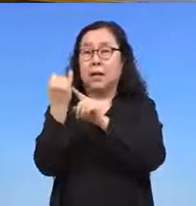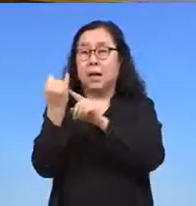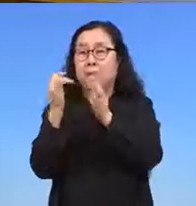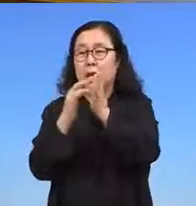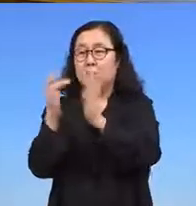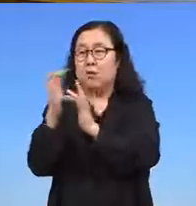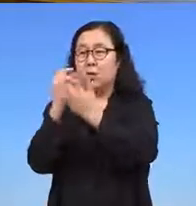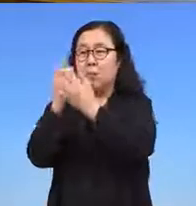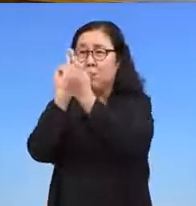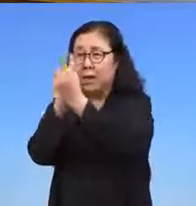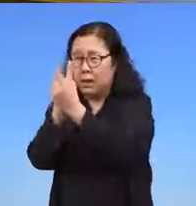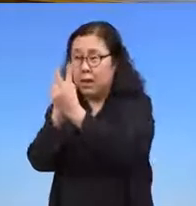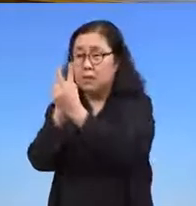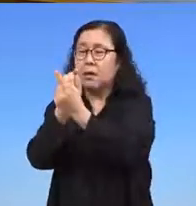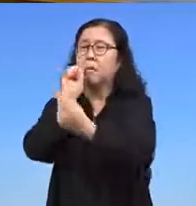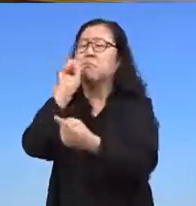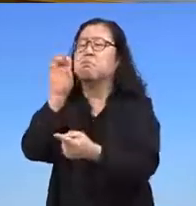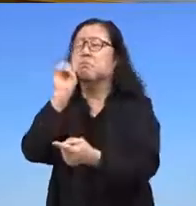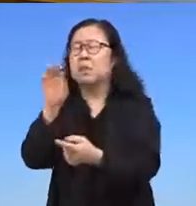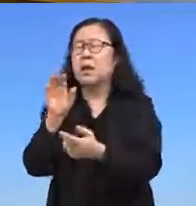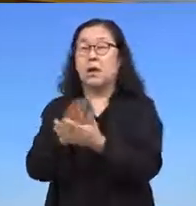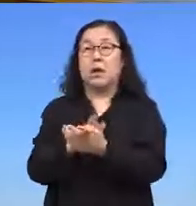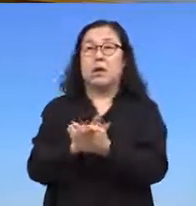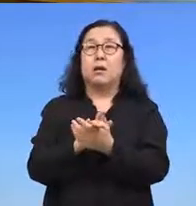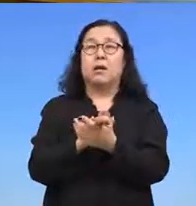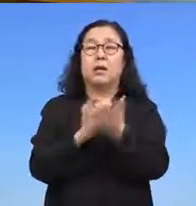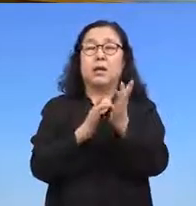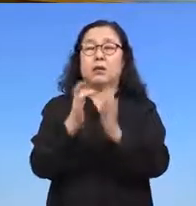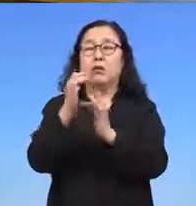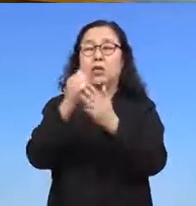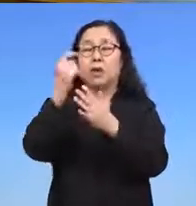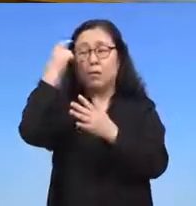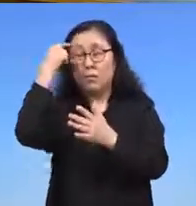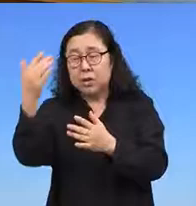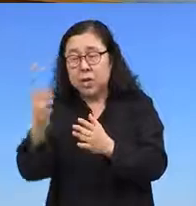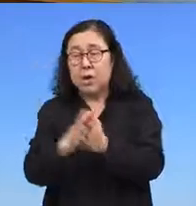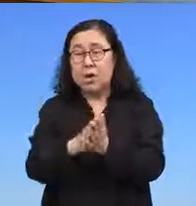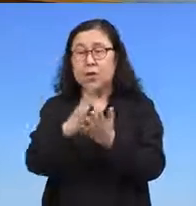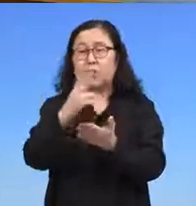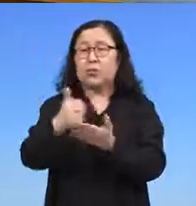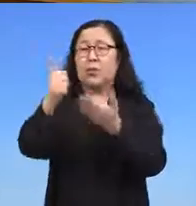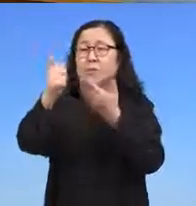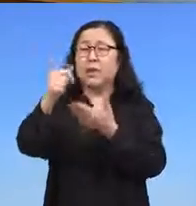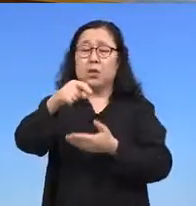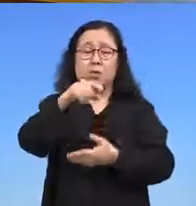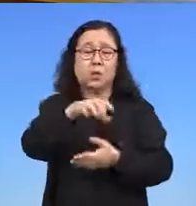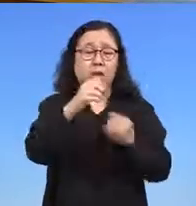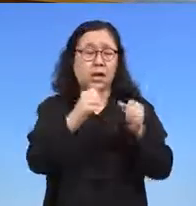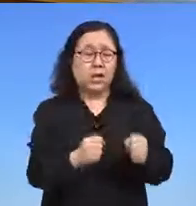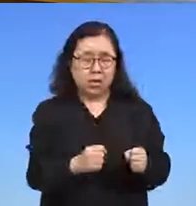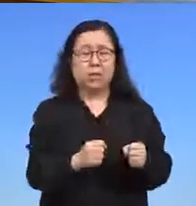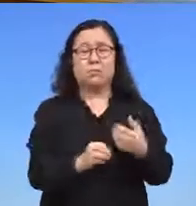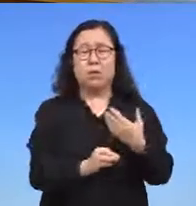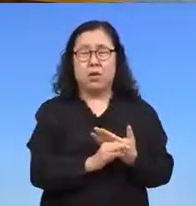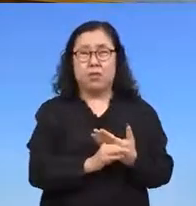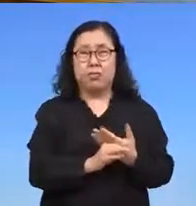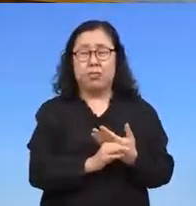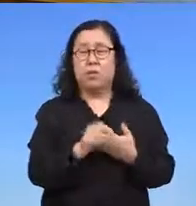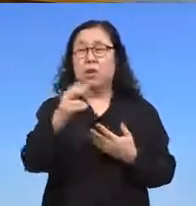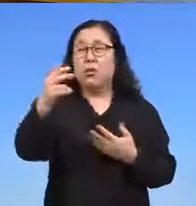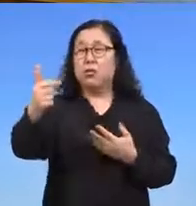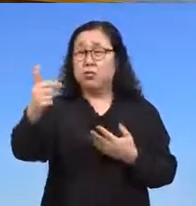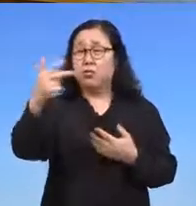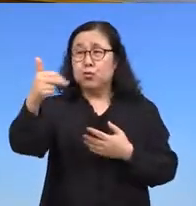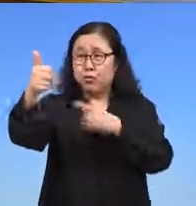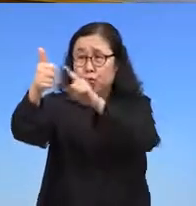보자마자 이런 말을 던집니다. 요한복음 11장 21절, 마르다가 예수께 여짜오되 주께서 여기 계셨더라면